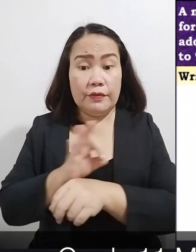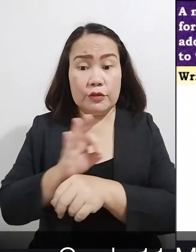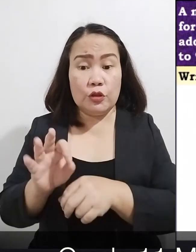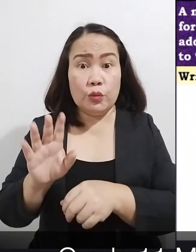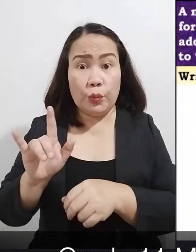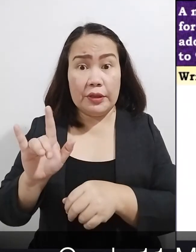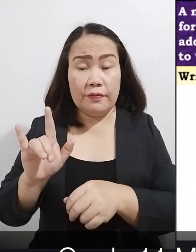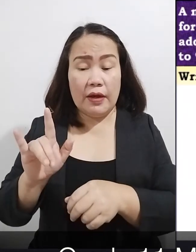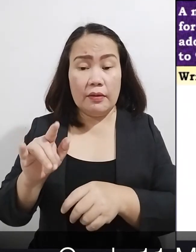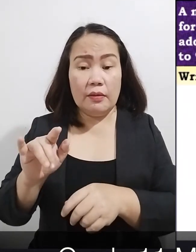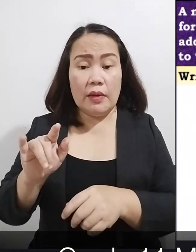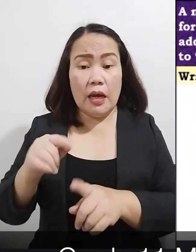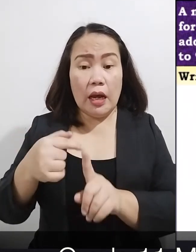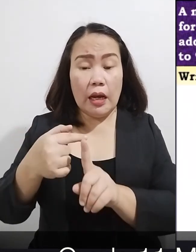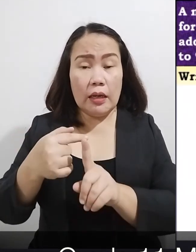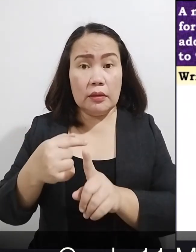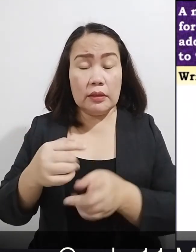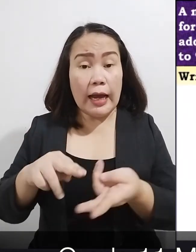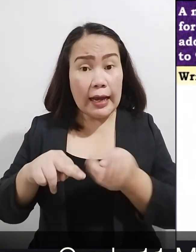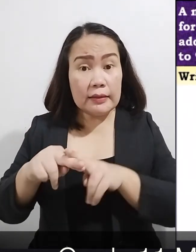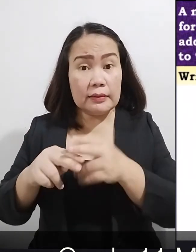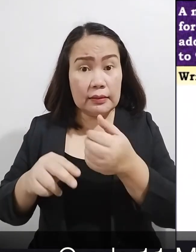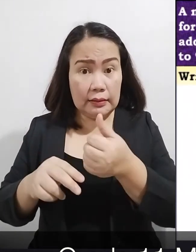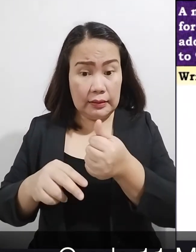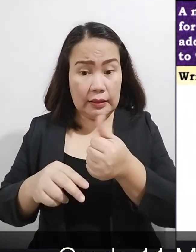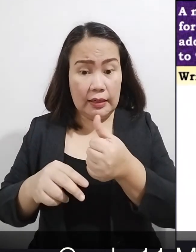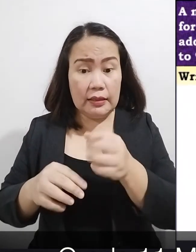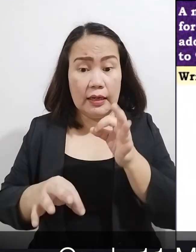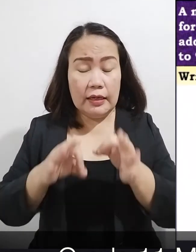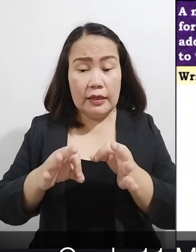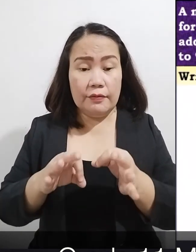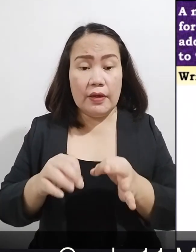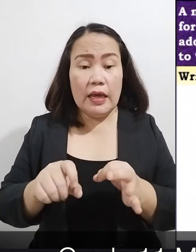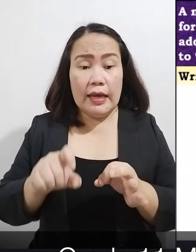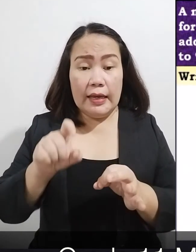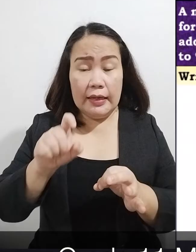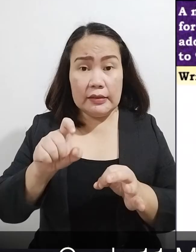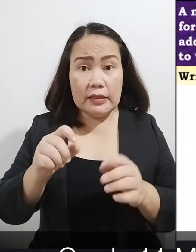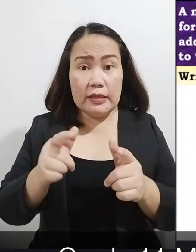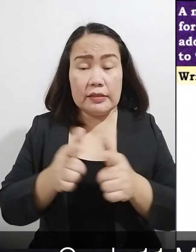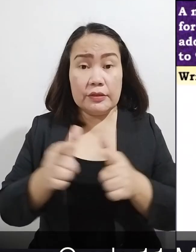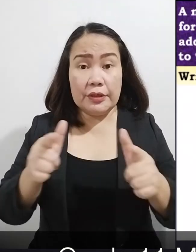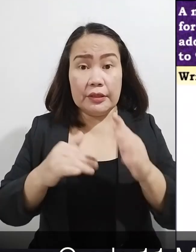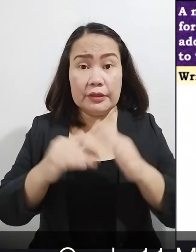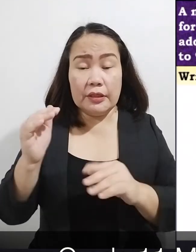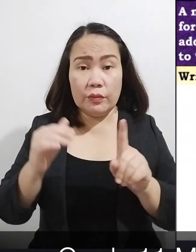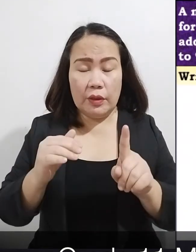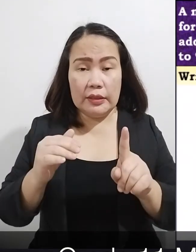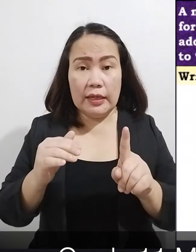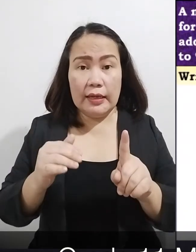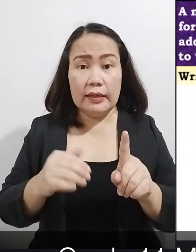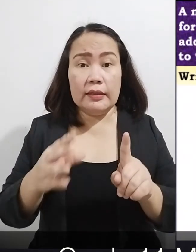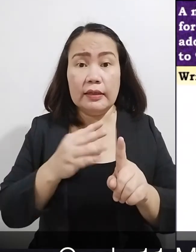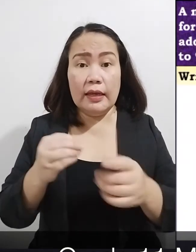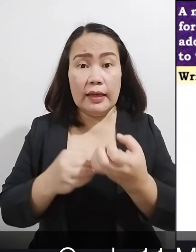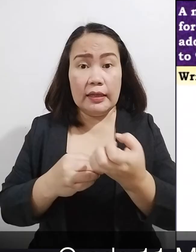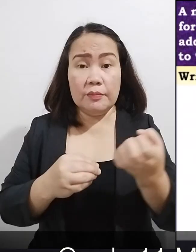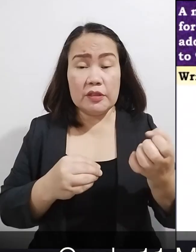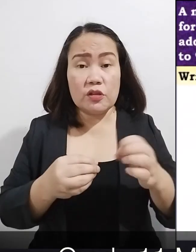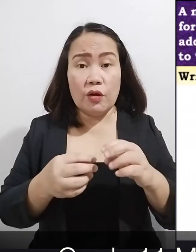10 times x minus 1 kung ang x ay greater than 1 at ang x ay element ng natural